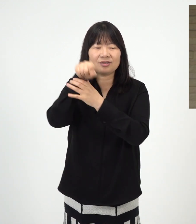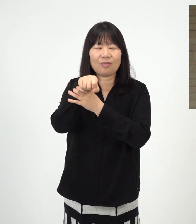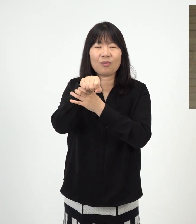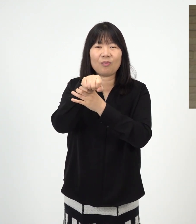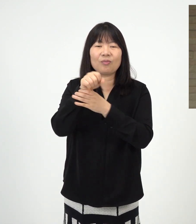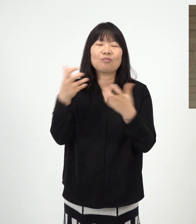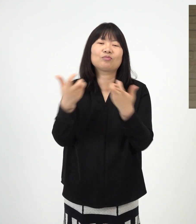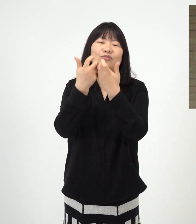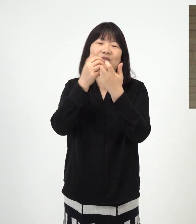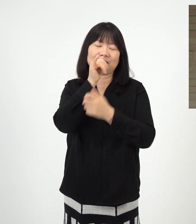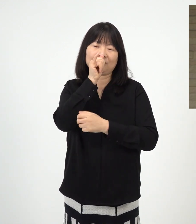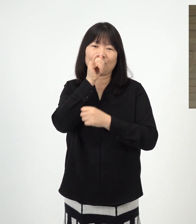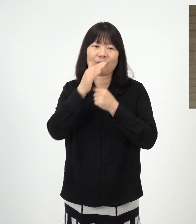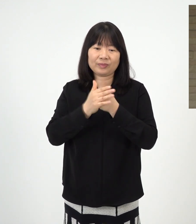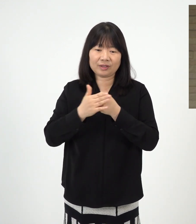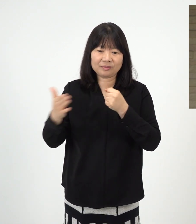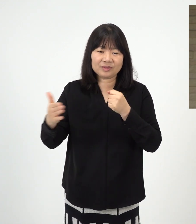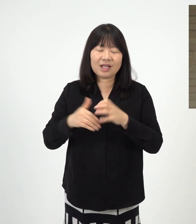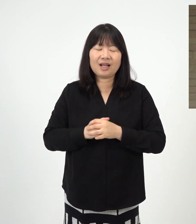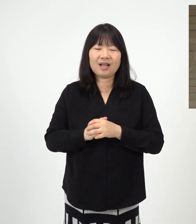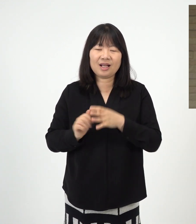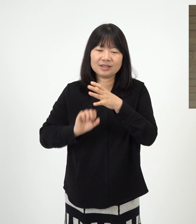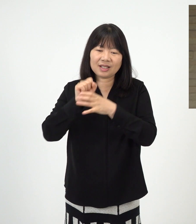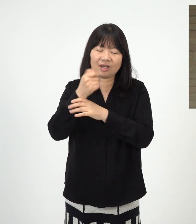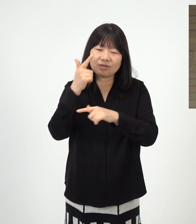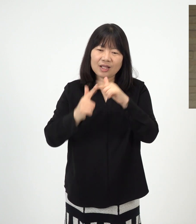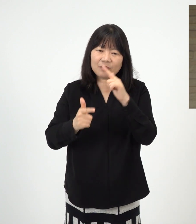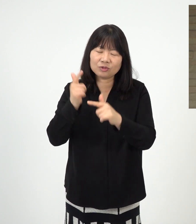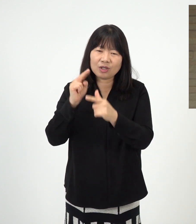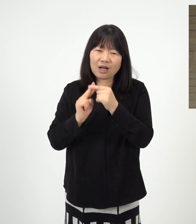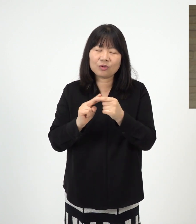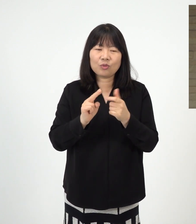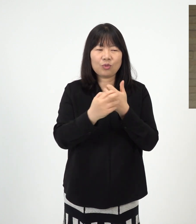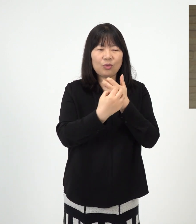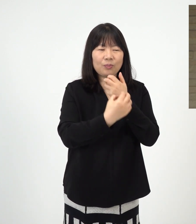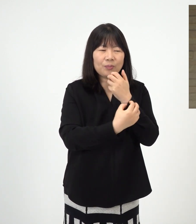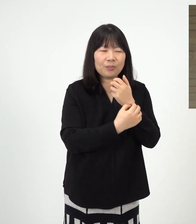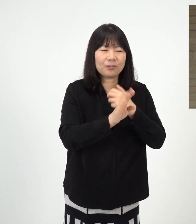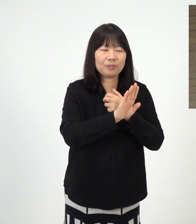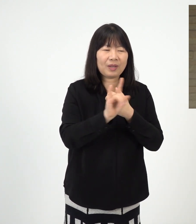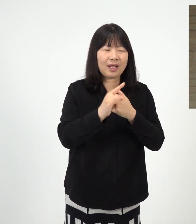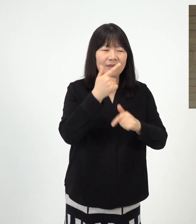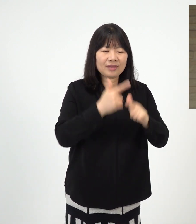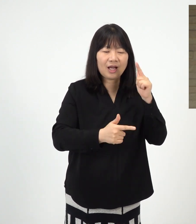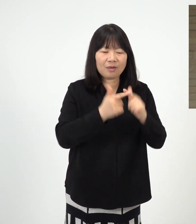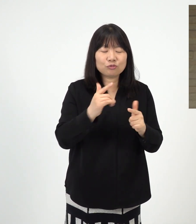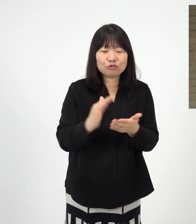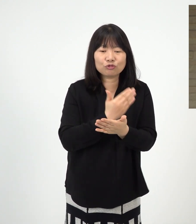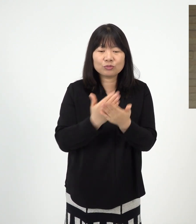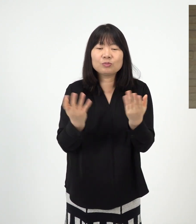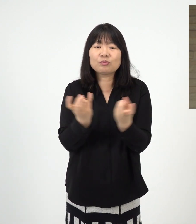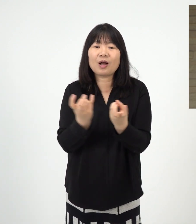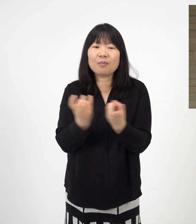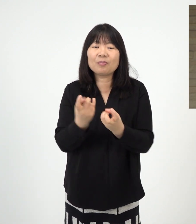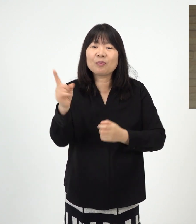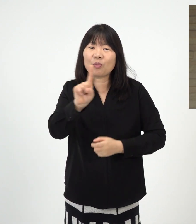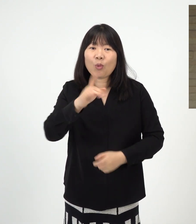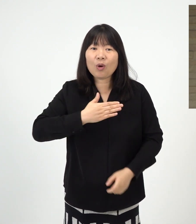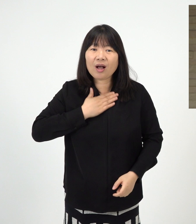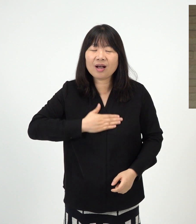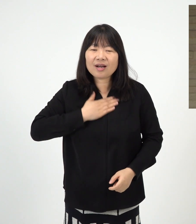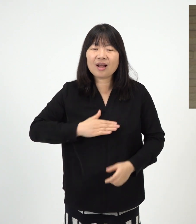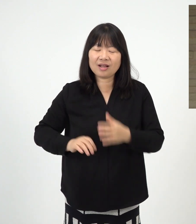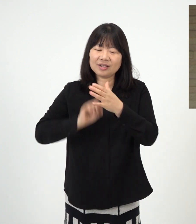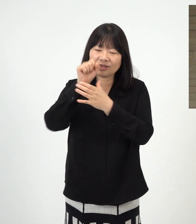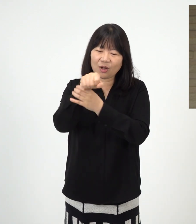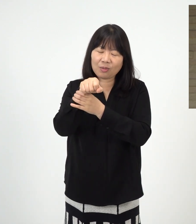거예요. 그래서 사과나무하고 배나무하고 구분법 어떻게 구분하는지 아세요?